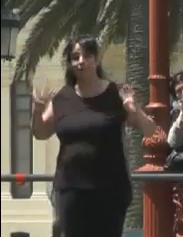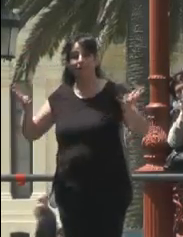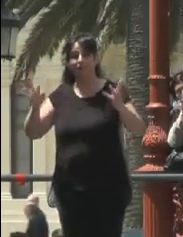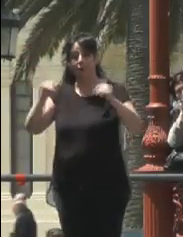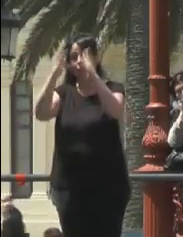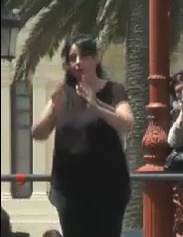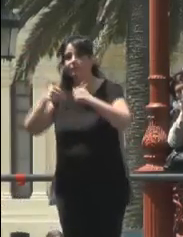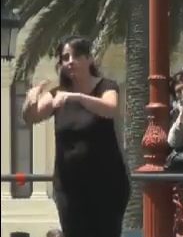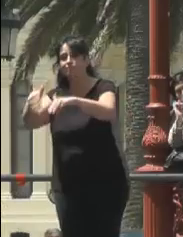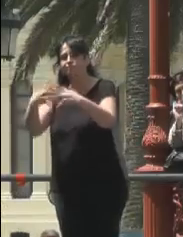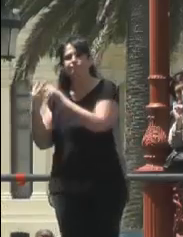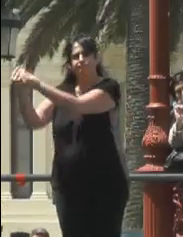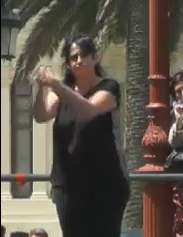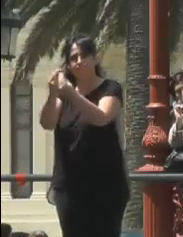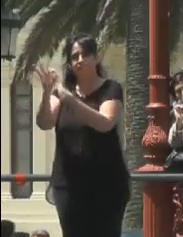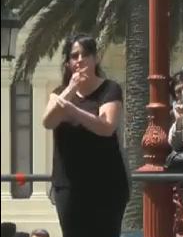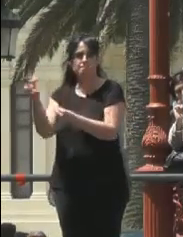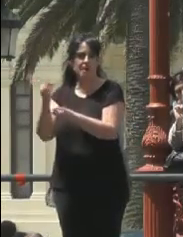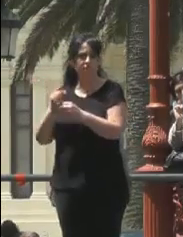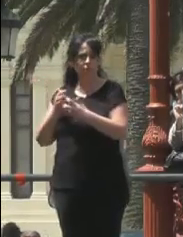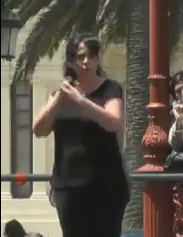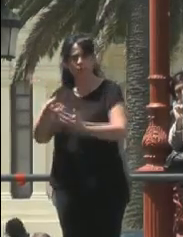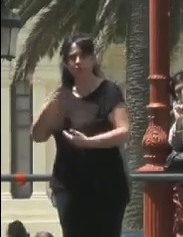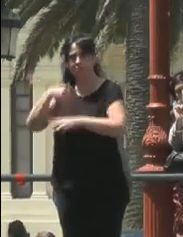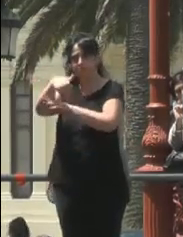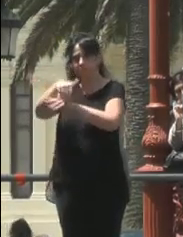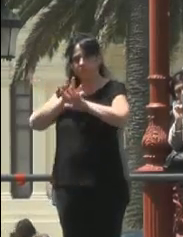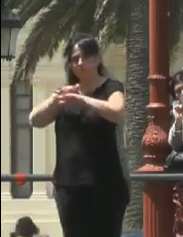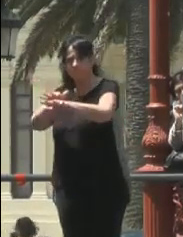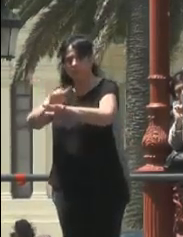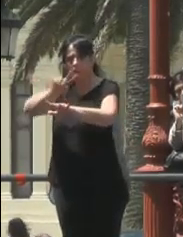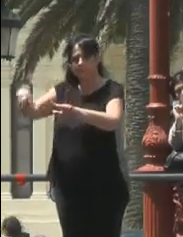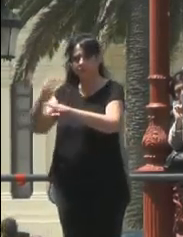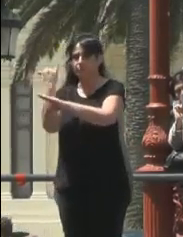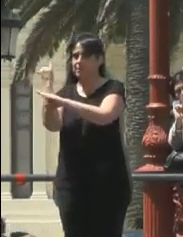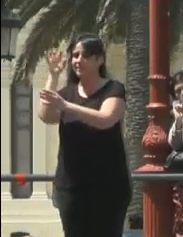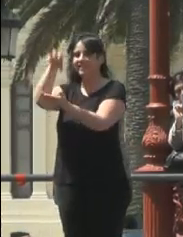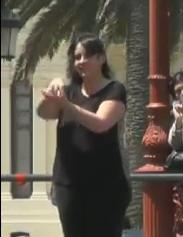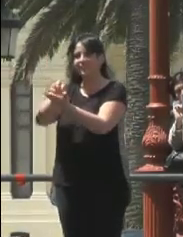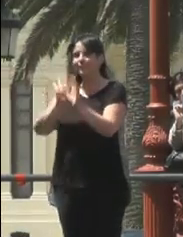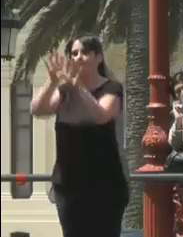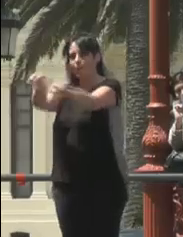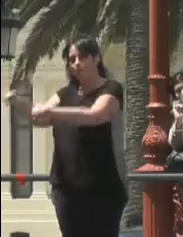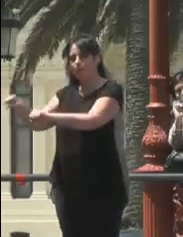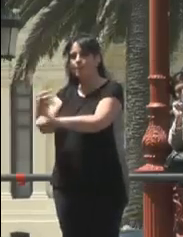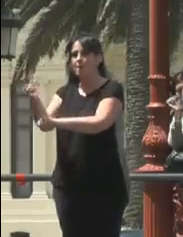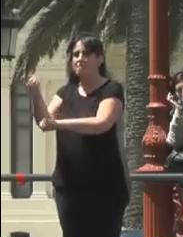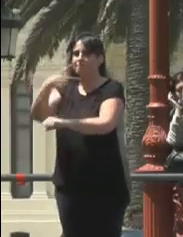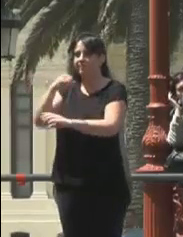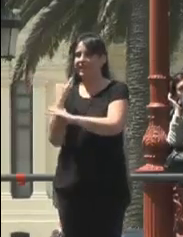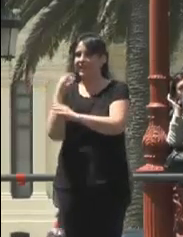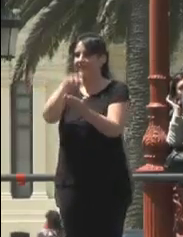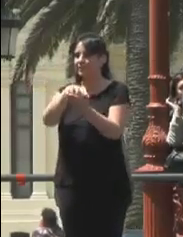Y esas luchas que se han mantenido en la calle se están cristalizando también en las instituciones y nos están permitiendo ganar instituciones